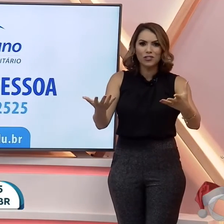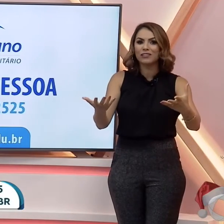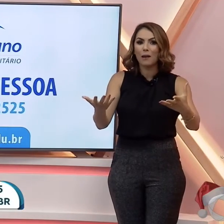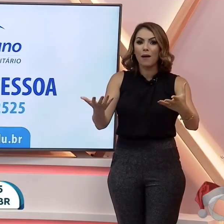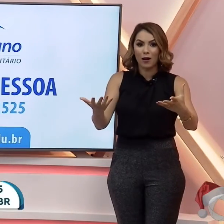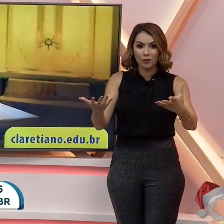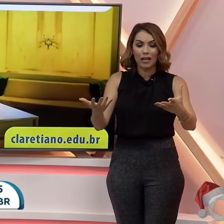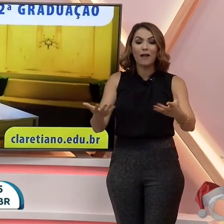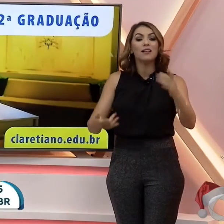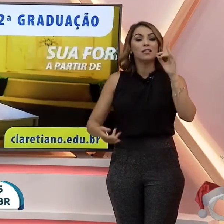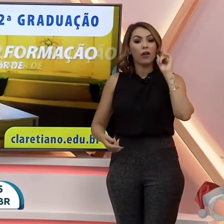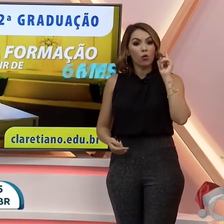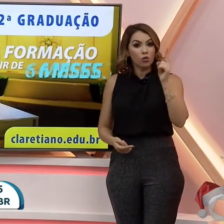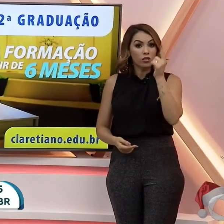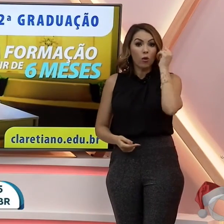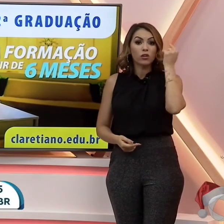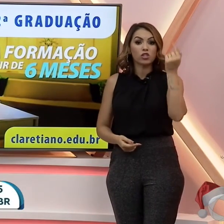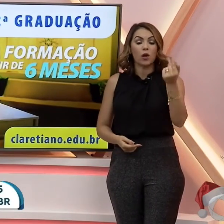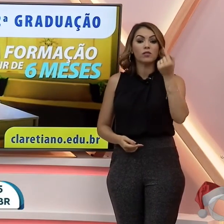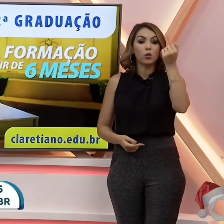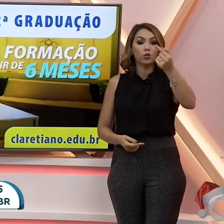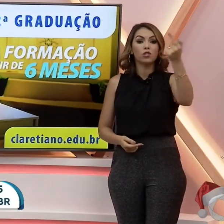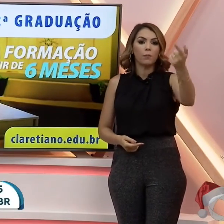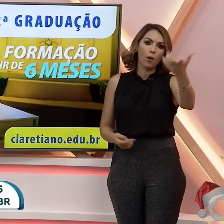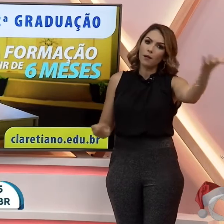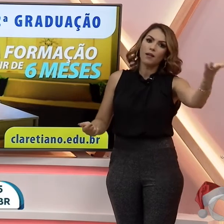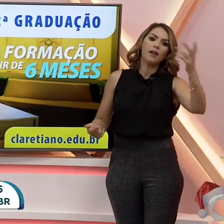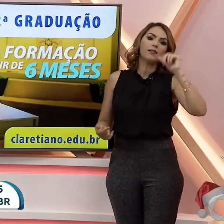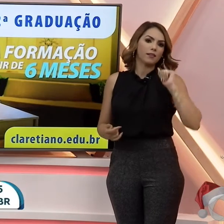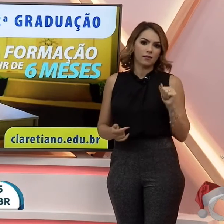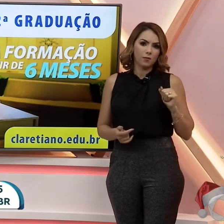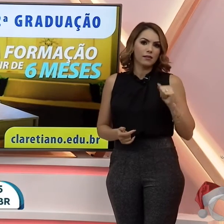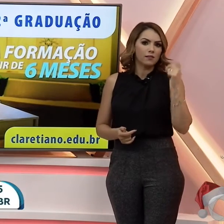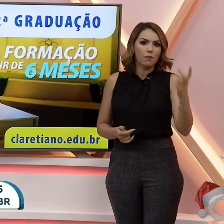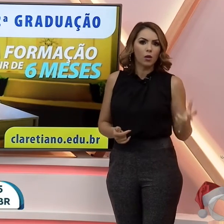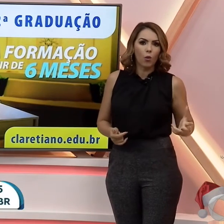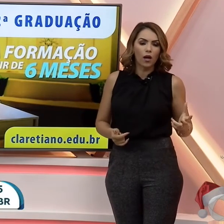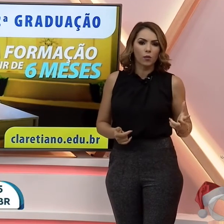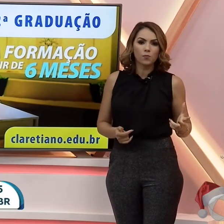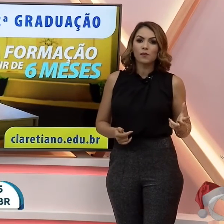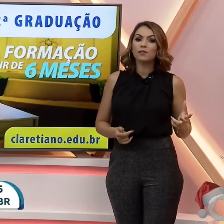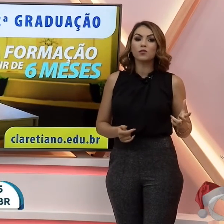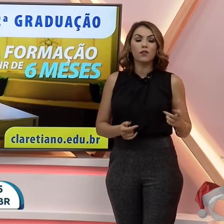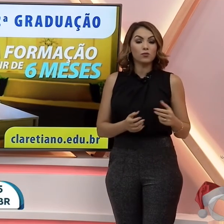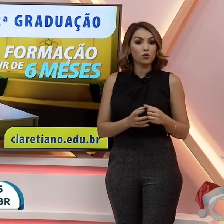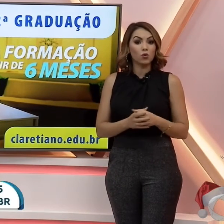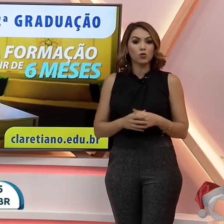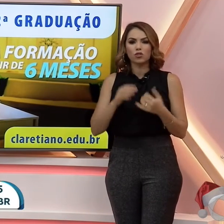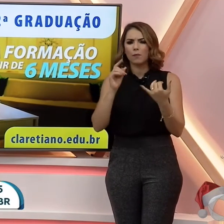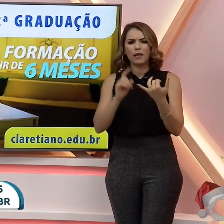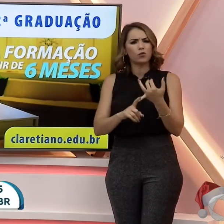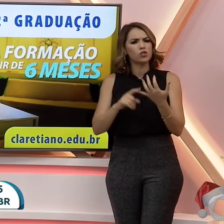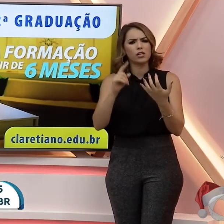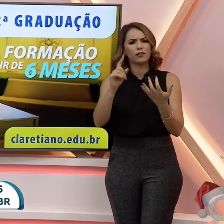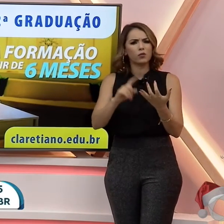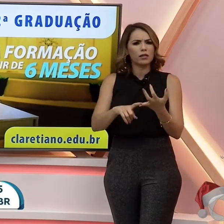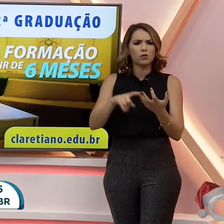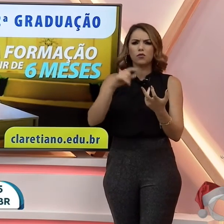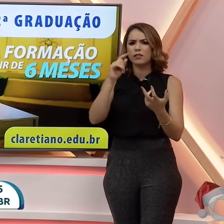de trabalho, tá? Você vai conquistar um segundo diploma em 6 meses, em meio ano. São diversos cursos, tem pedagogia, tem educação